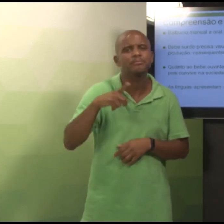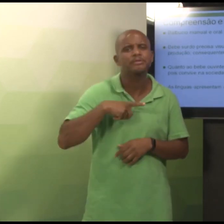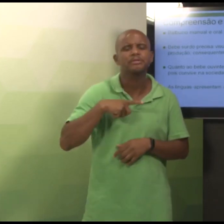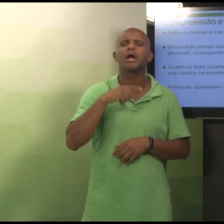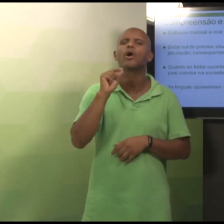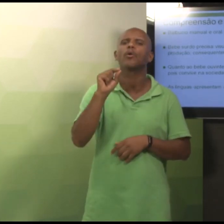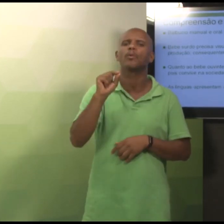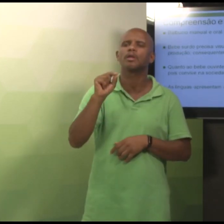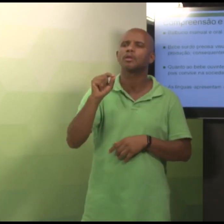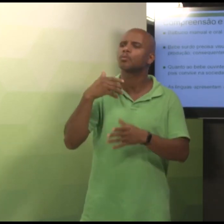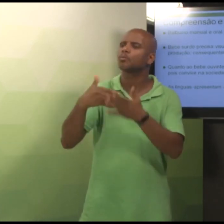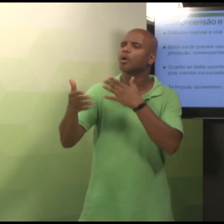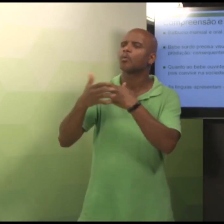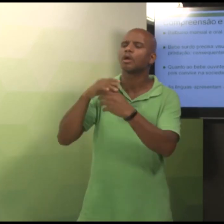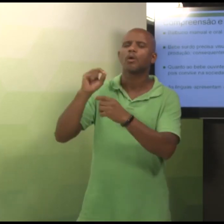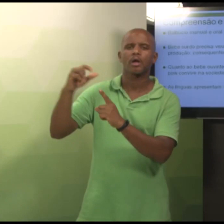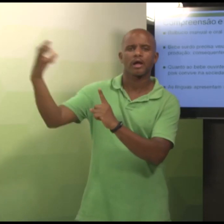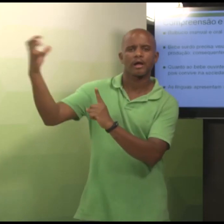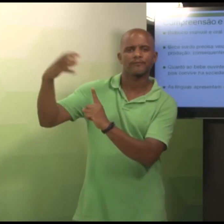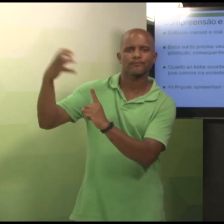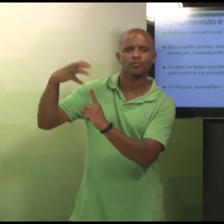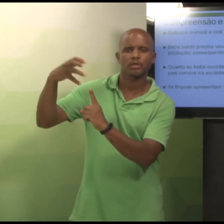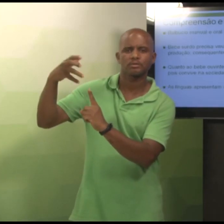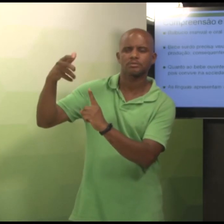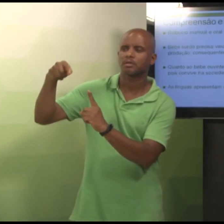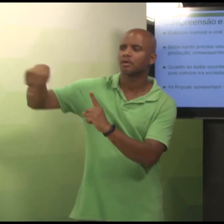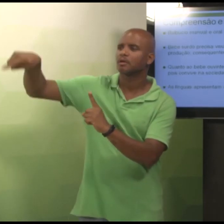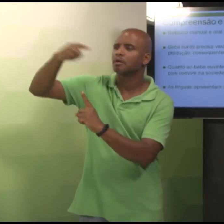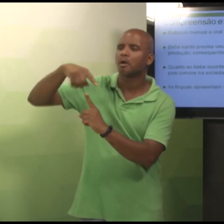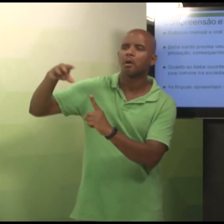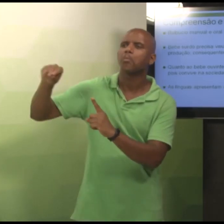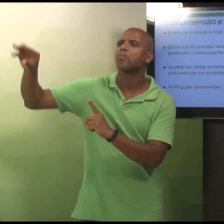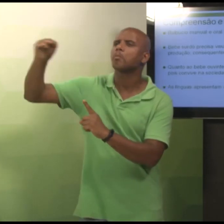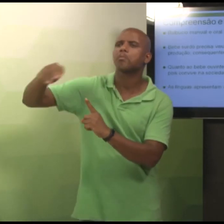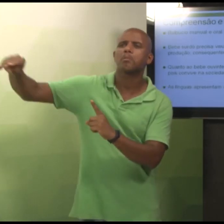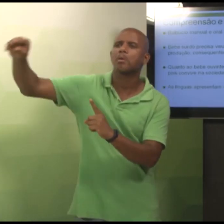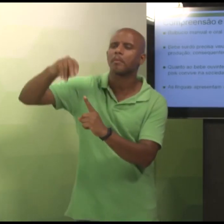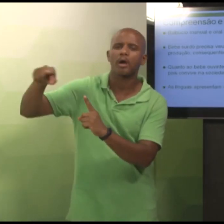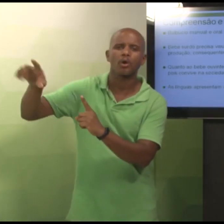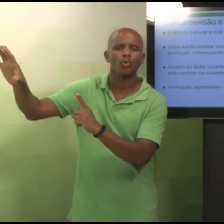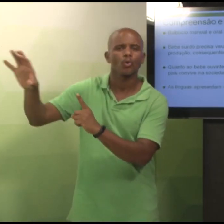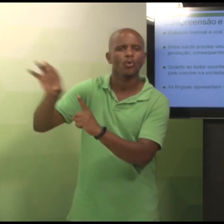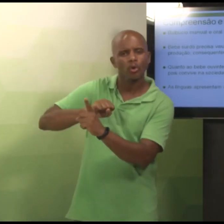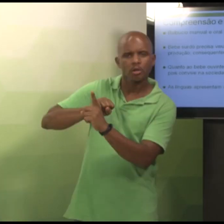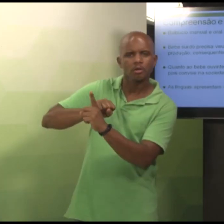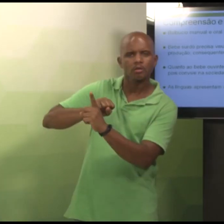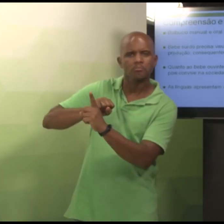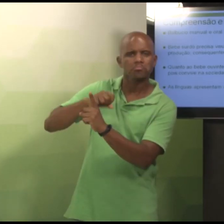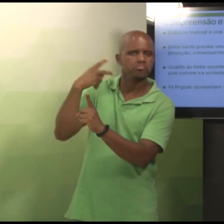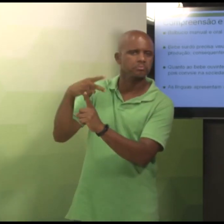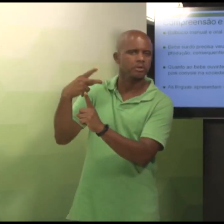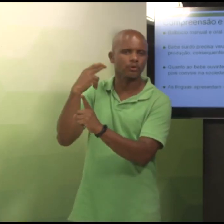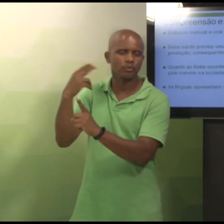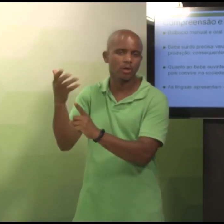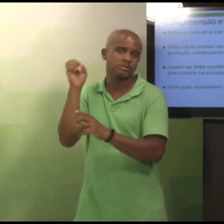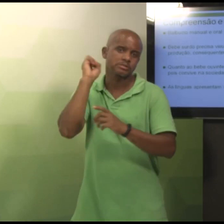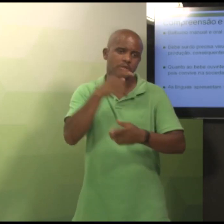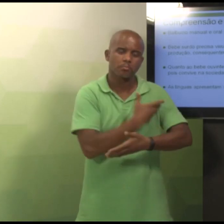se não houver influência do meio, não irá adquirir a língua. Com a